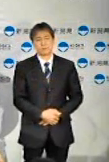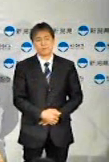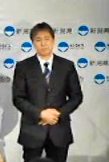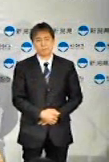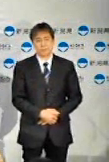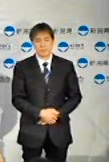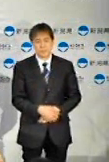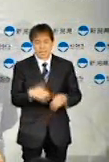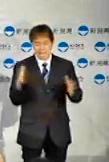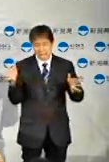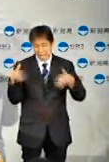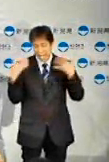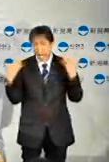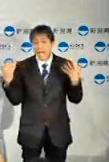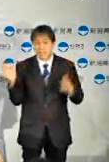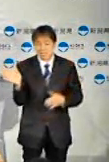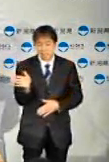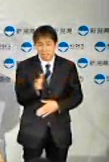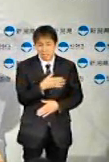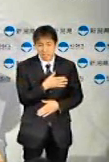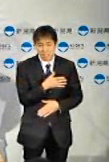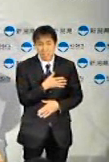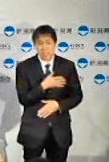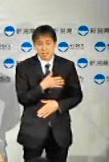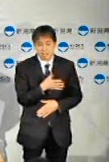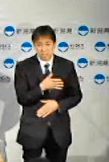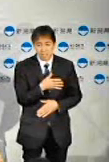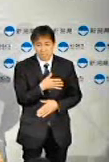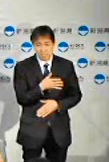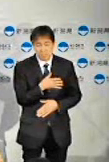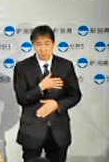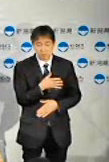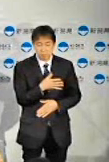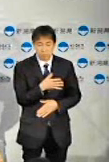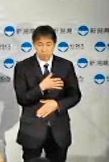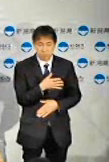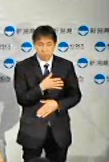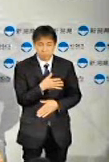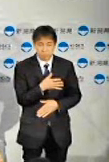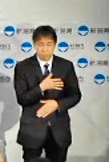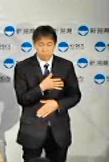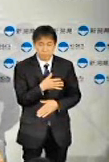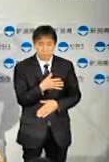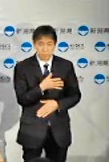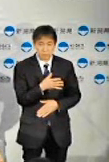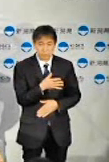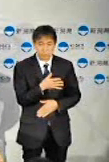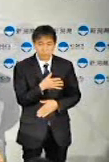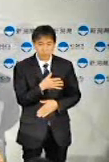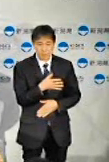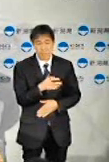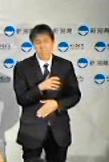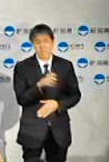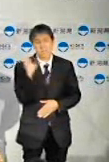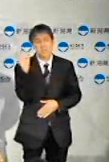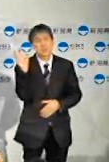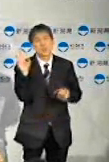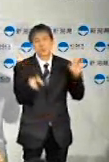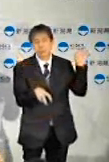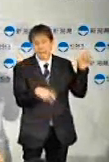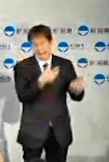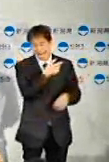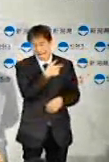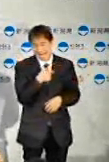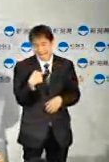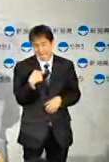年末というか秋からはもうさすがに収まったかもしれませんが、野生の熊のですね、被害も続い